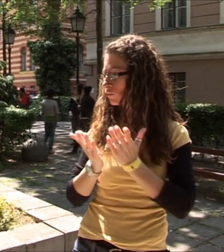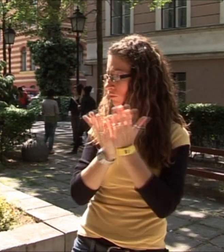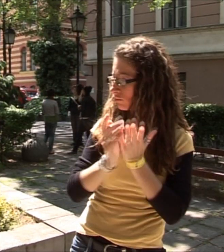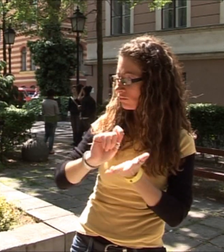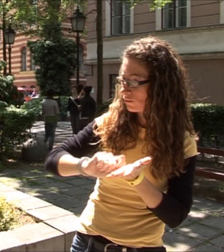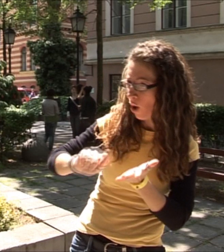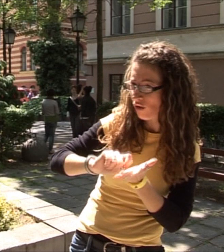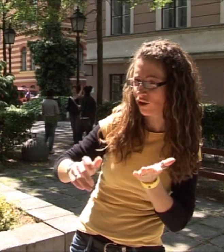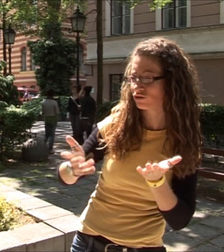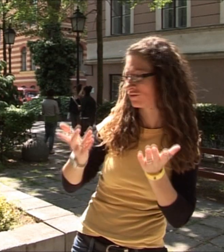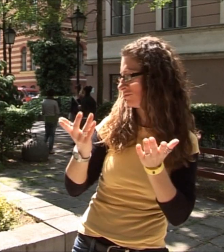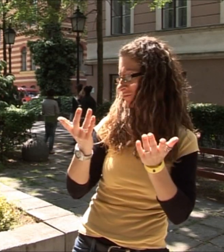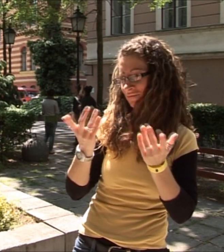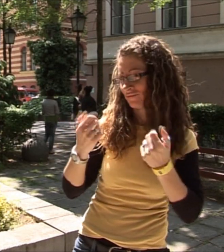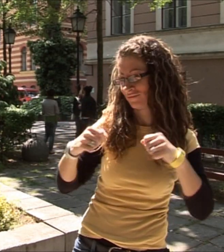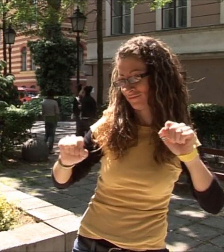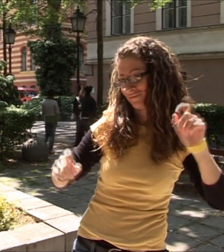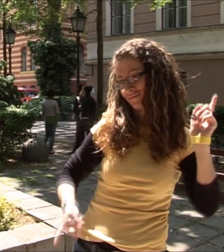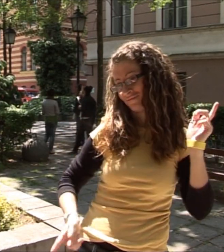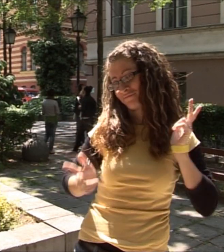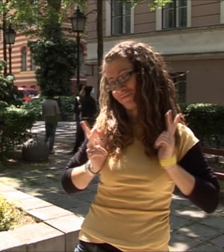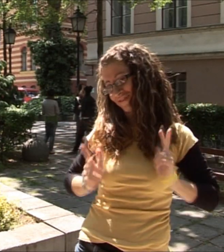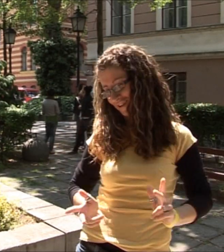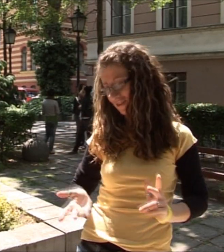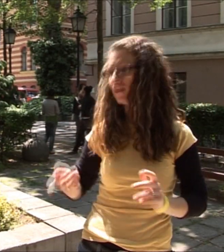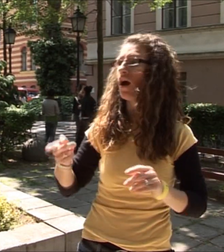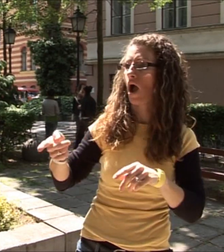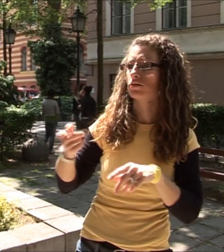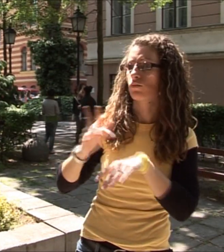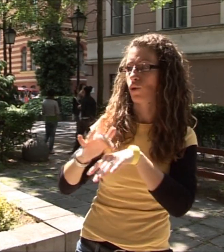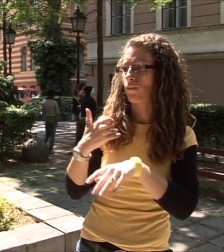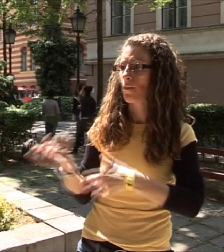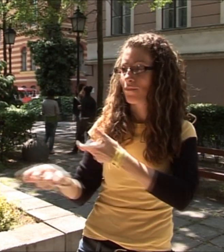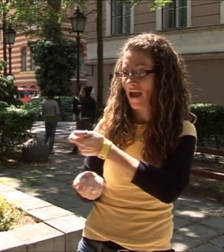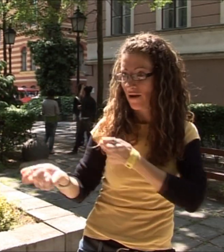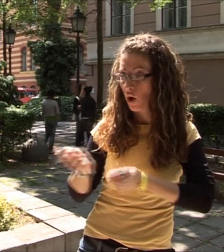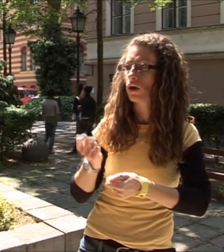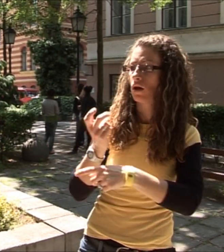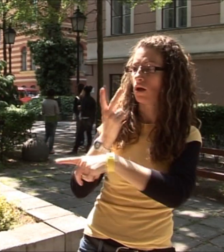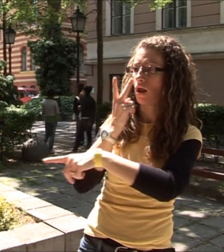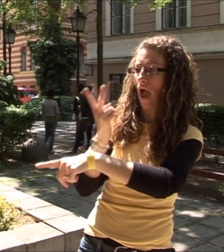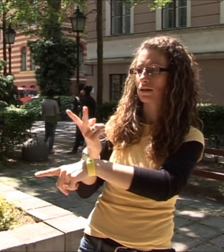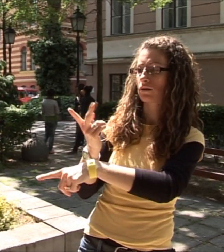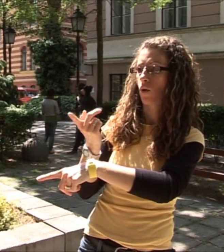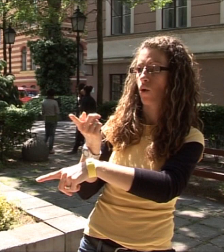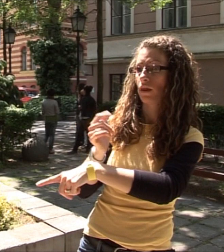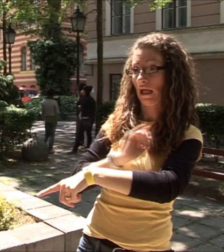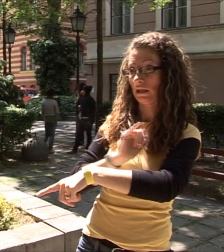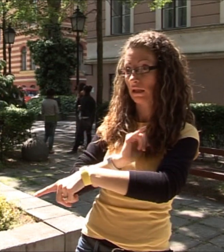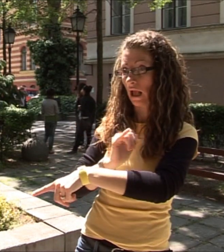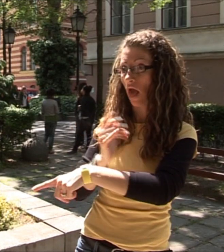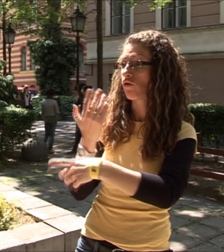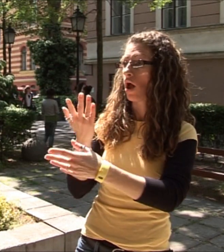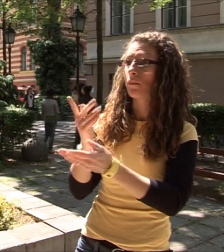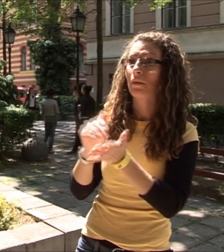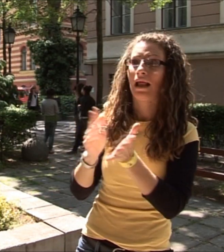sokat olvasnak szóznakítot tevékenyséenneks úgy próbáltuk bevenni őket és látuk